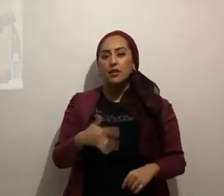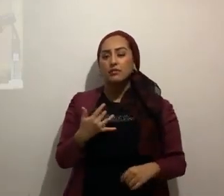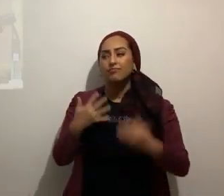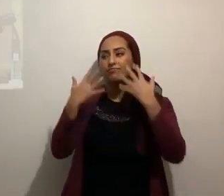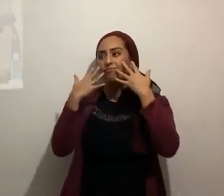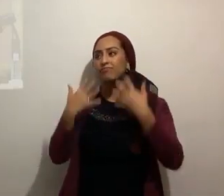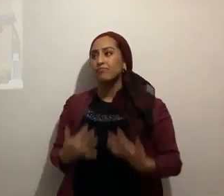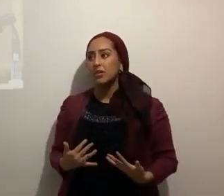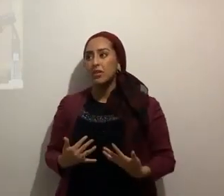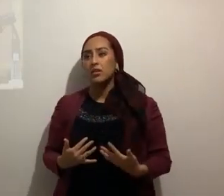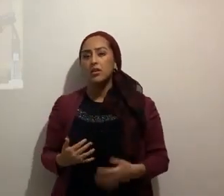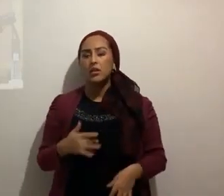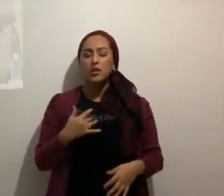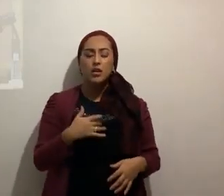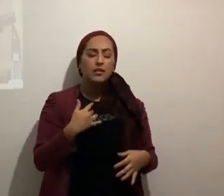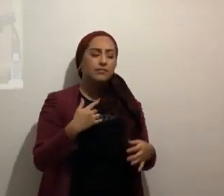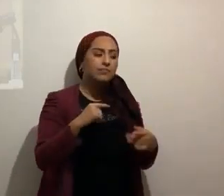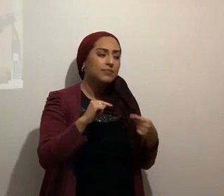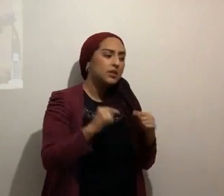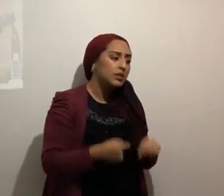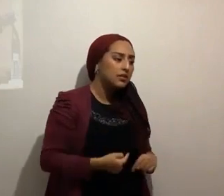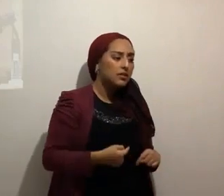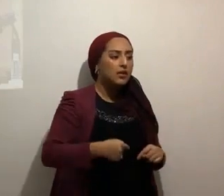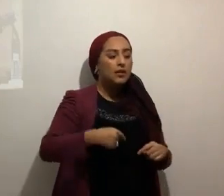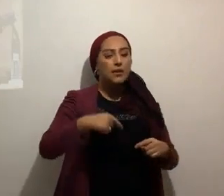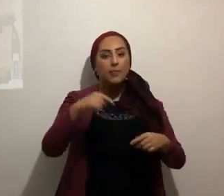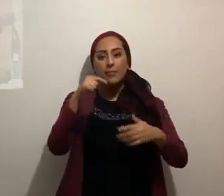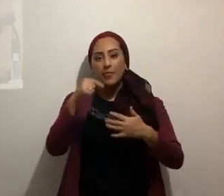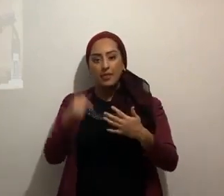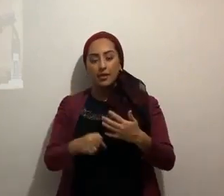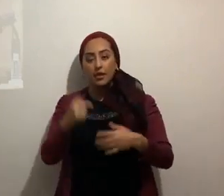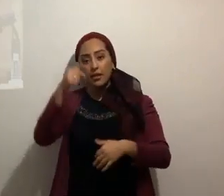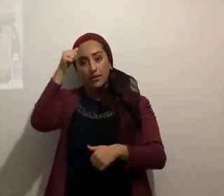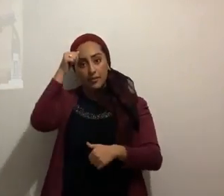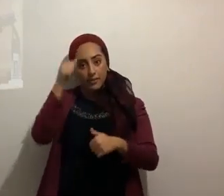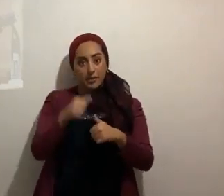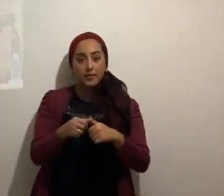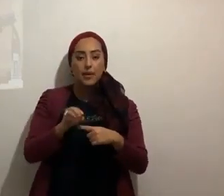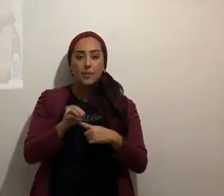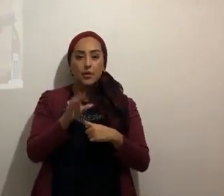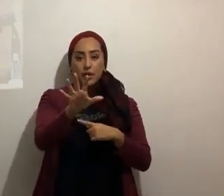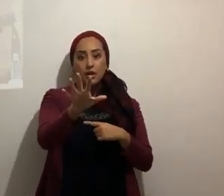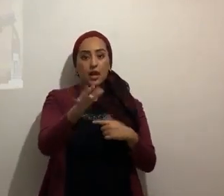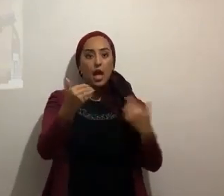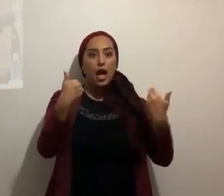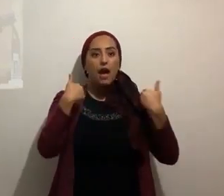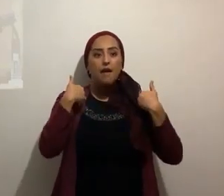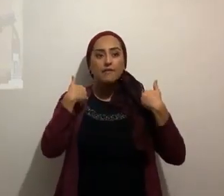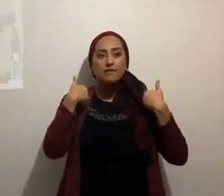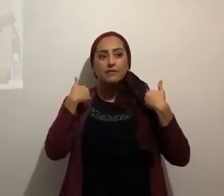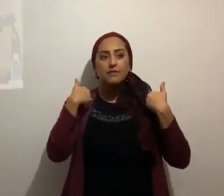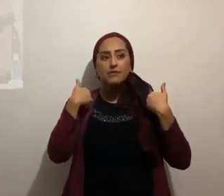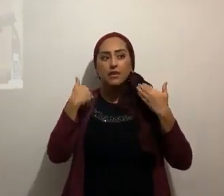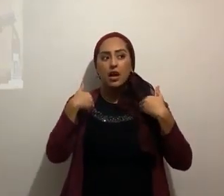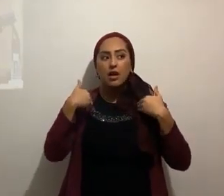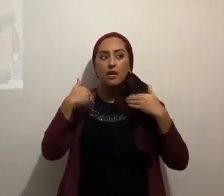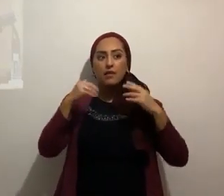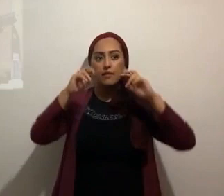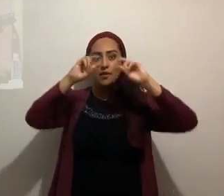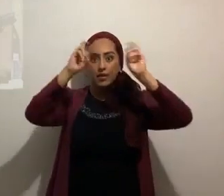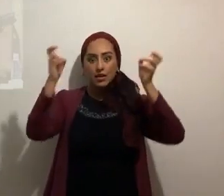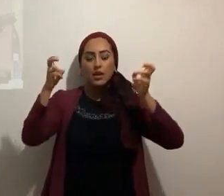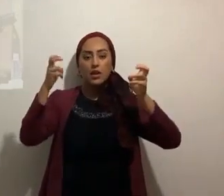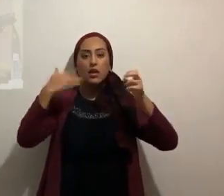víctimas. Estoy sufriendo, etcétera, etcétera. ¿Recuerdas la proyección? Hay un tema que le titulé